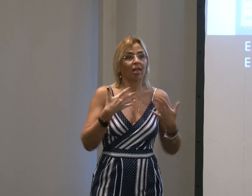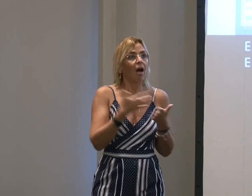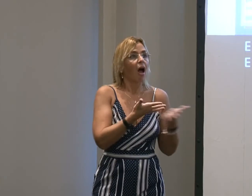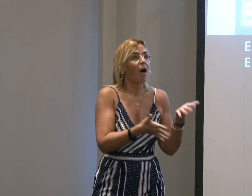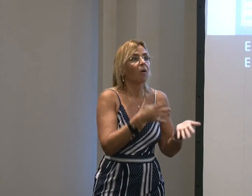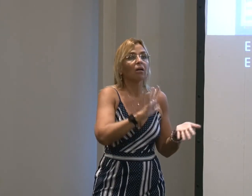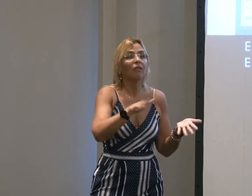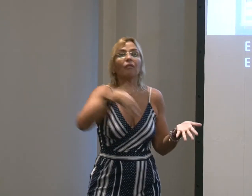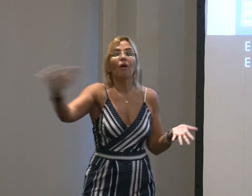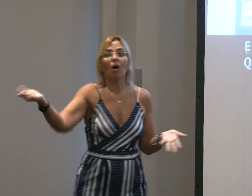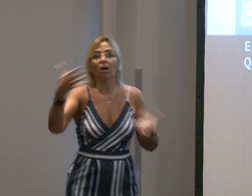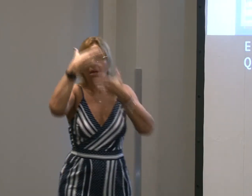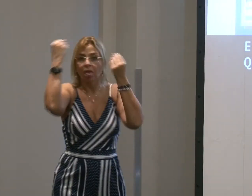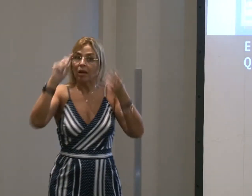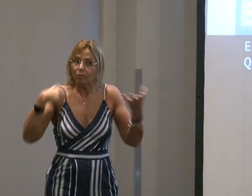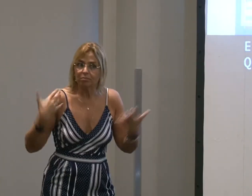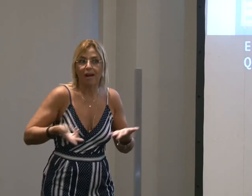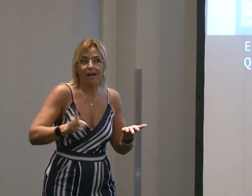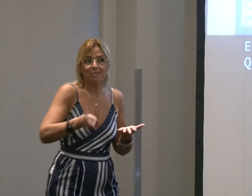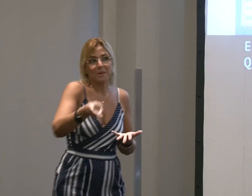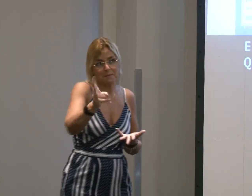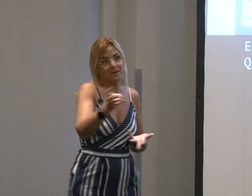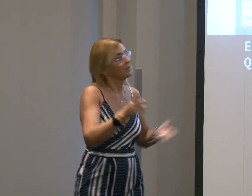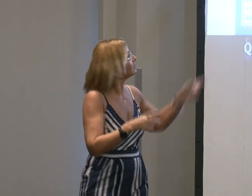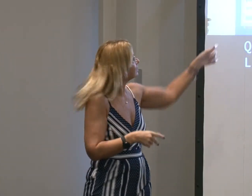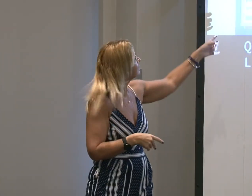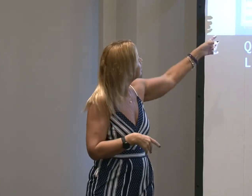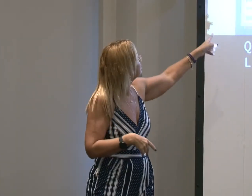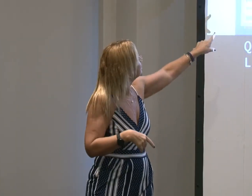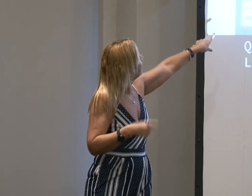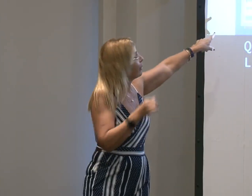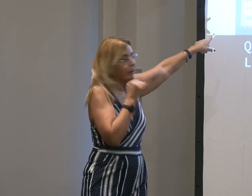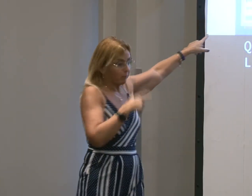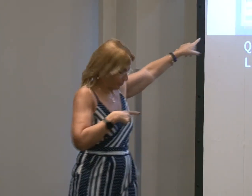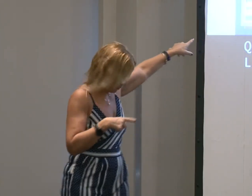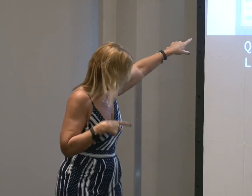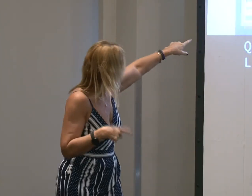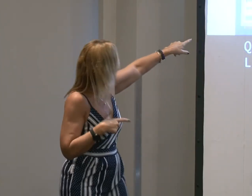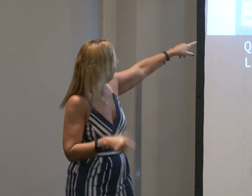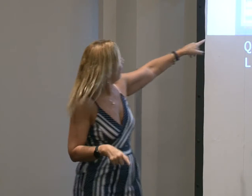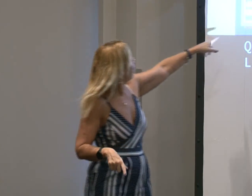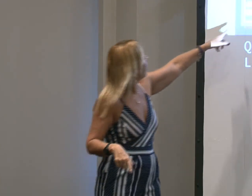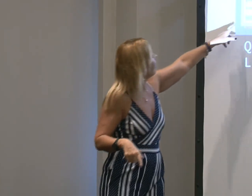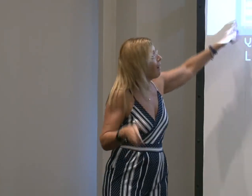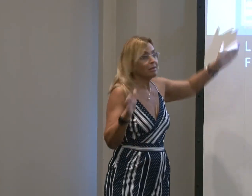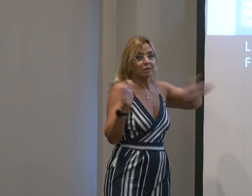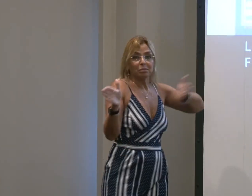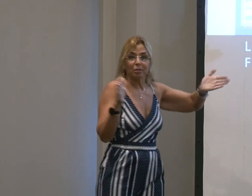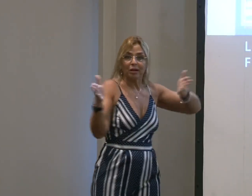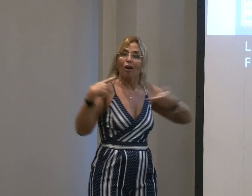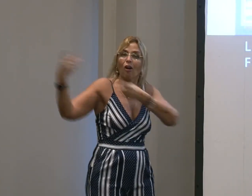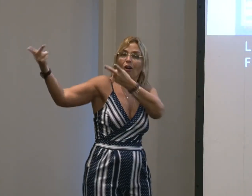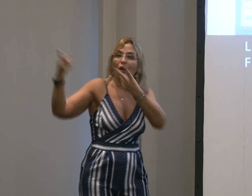sinais, porque uma vez formados eles não têm mais aula, eles querem manter o contato com o idioma para que eles continuem se aperfeiçoando e